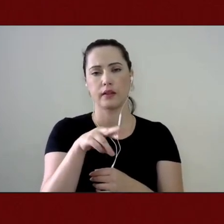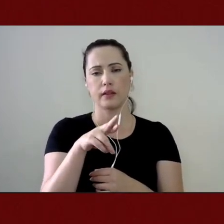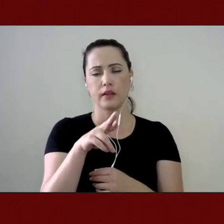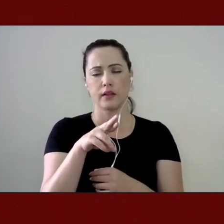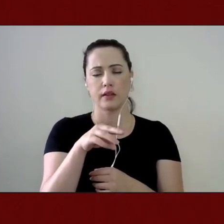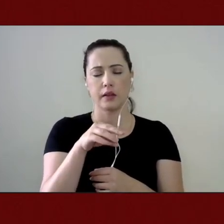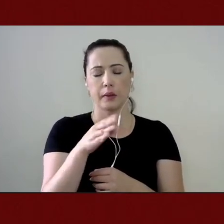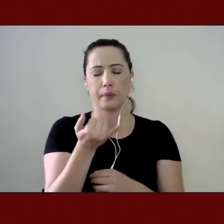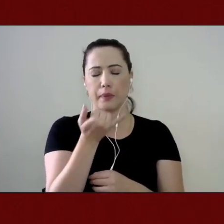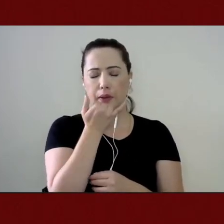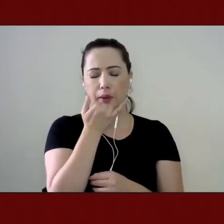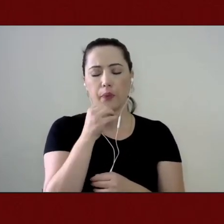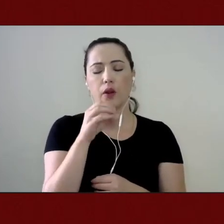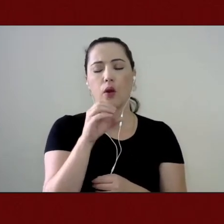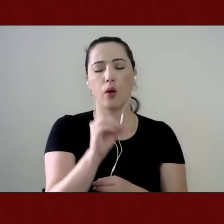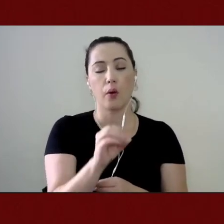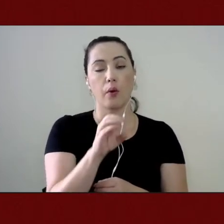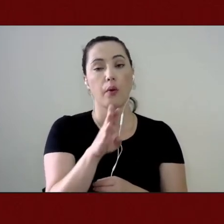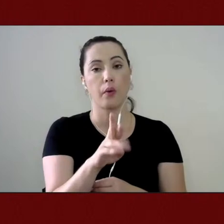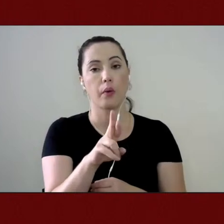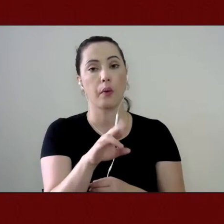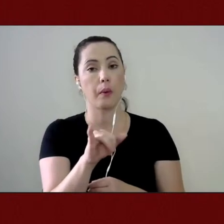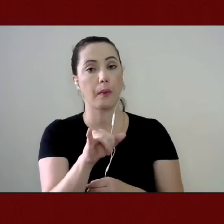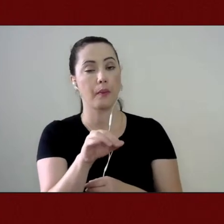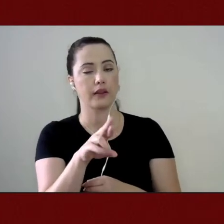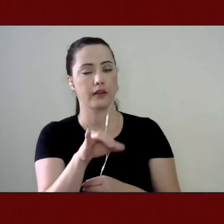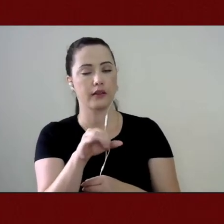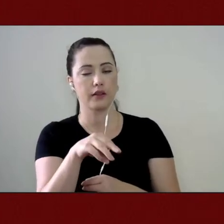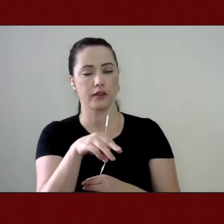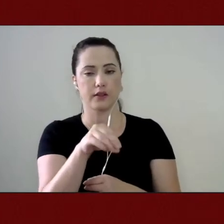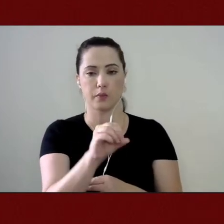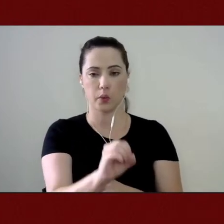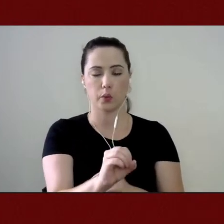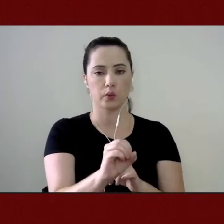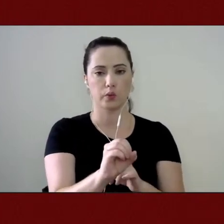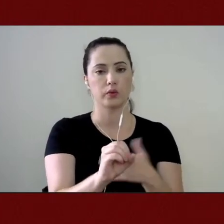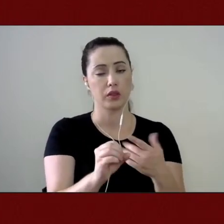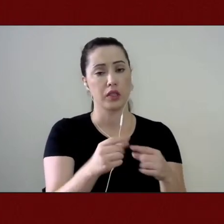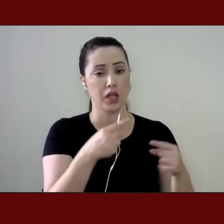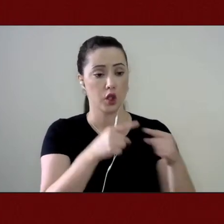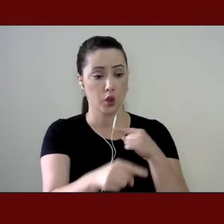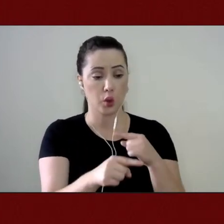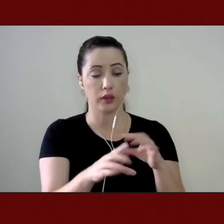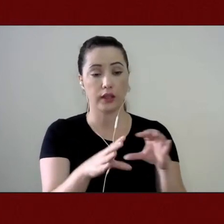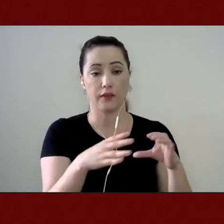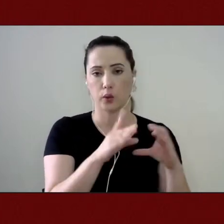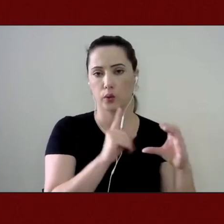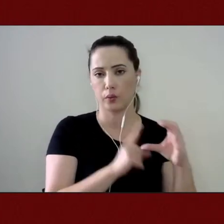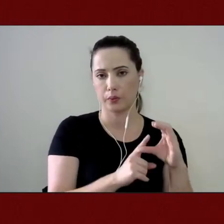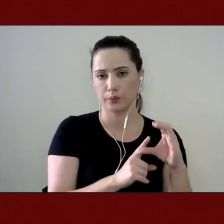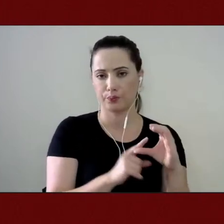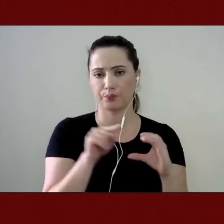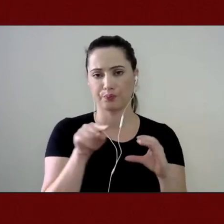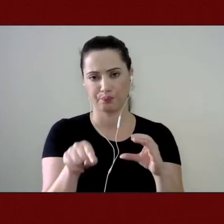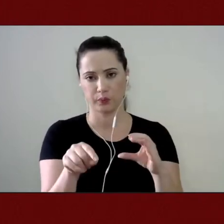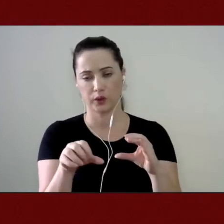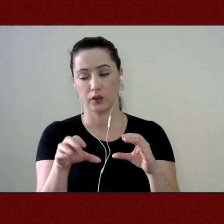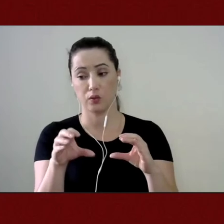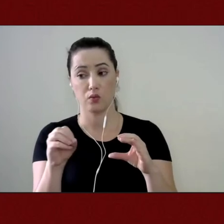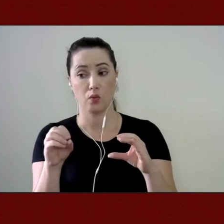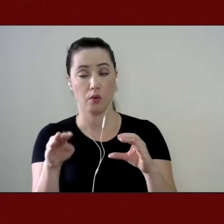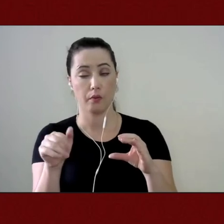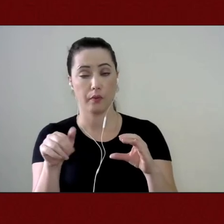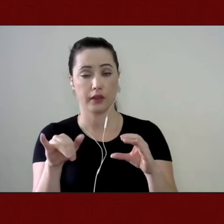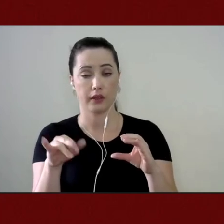como linha, vamos dizer assim, dominante do Partido Comunista. E o auge, por exemplo, desse obrerismo, por exemplo, ocorreu